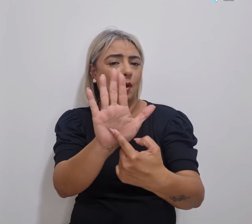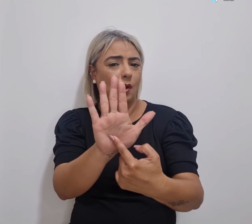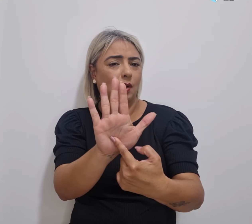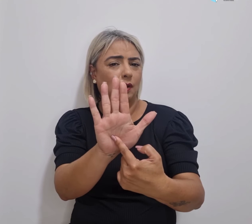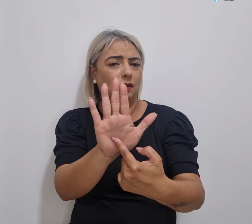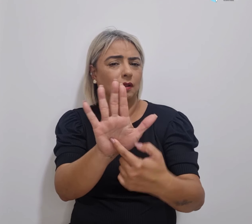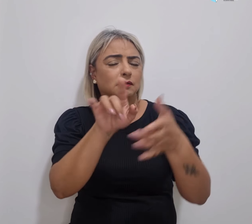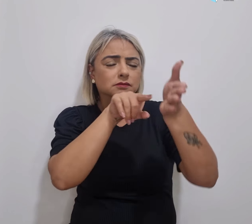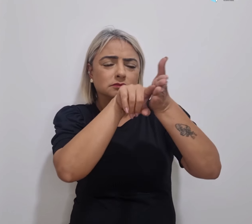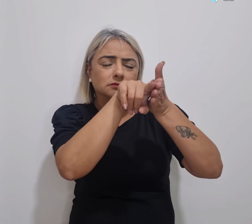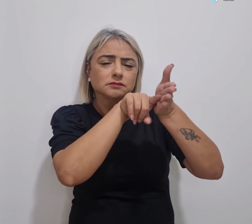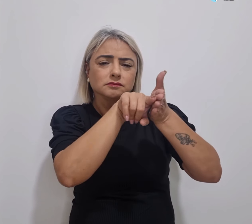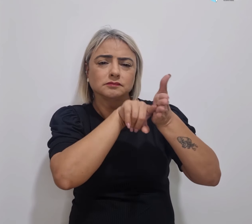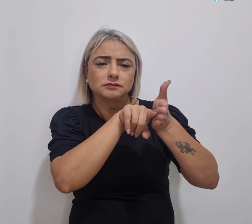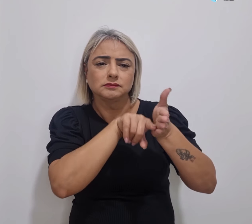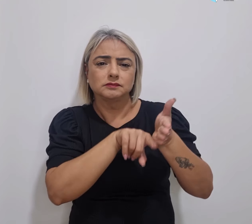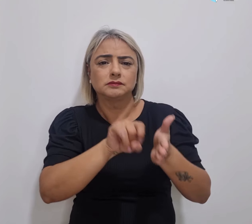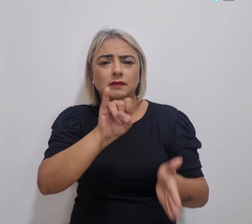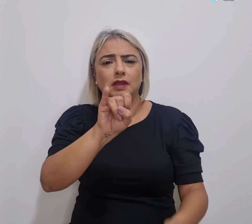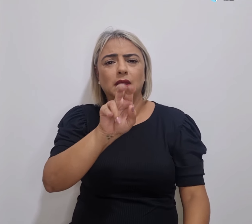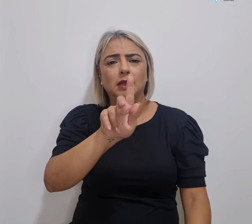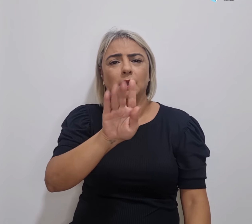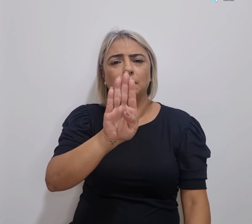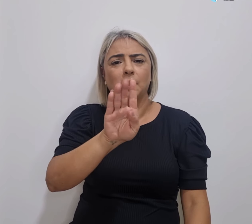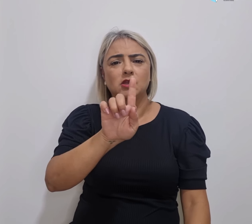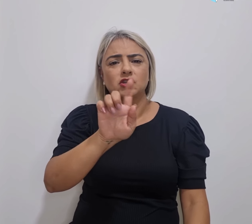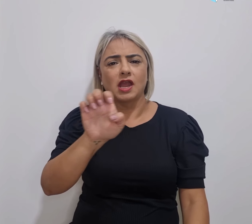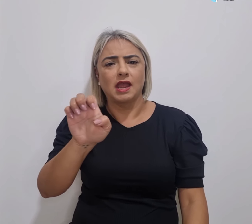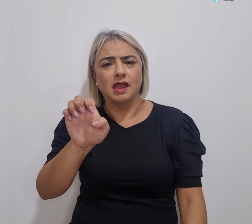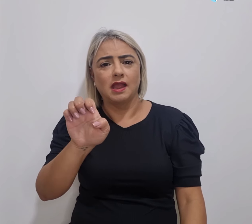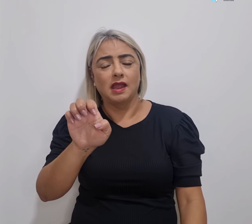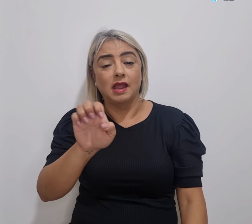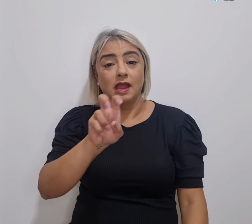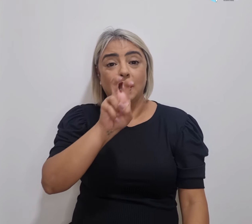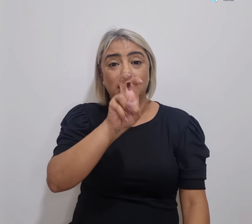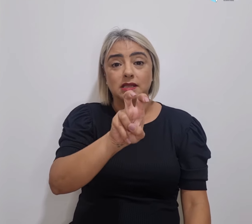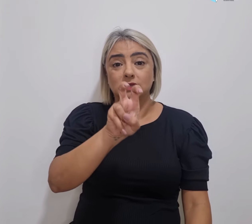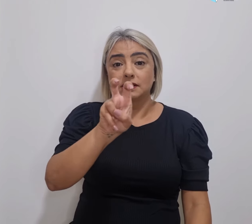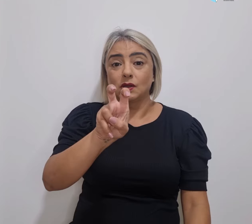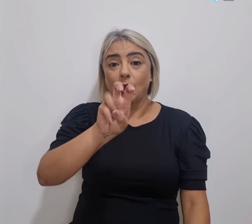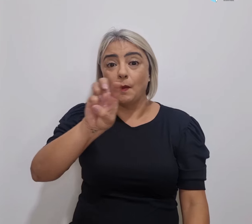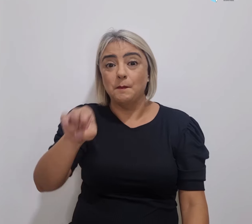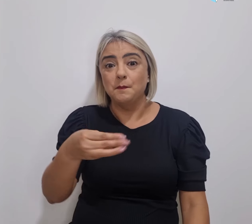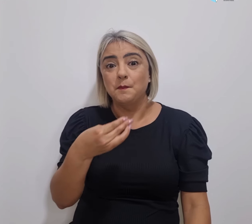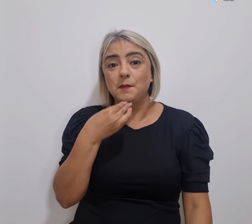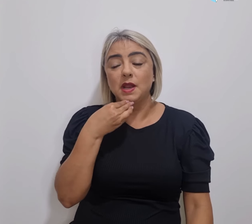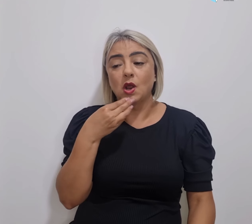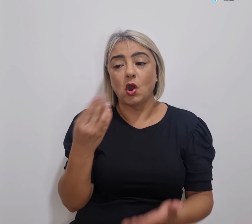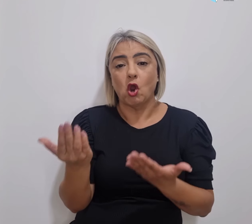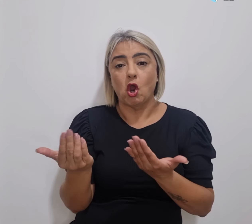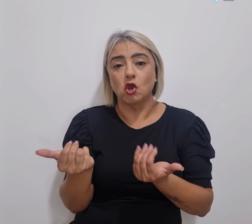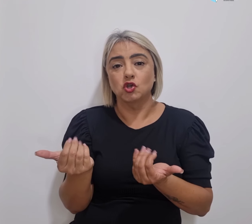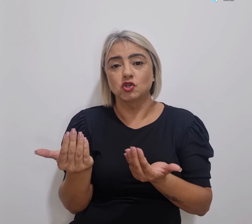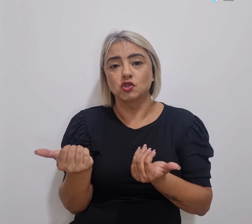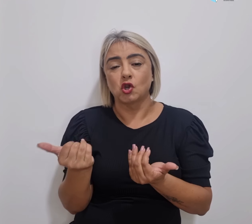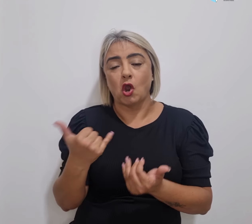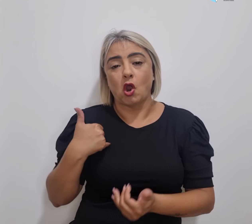uma pesquisa do IBGE, que dos 52 milhões de jovens com 14 a